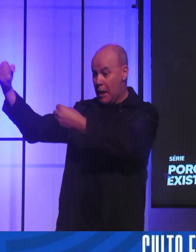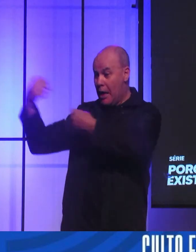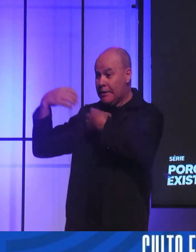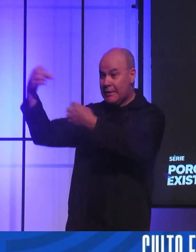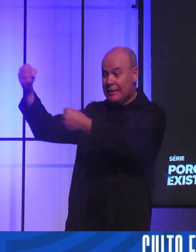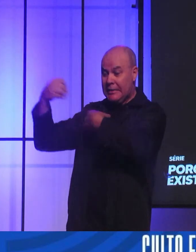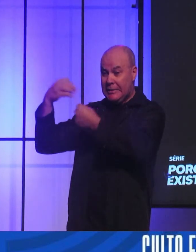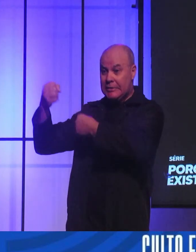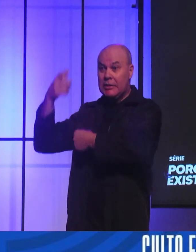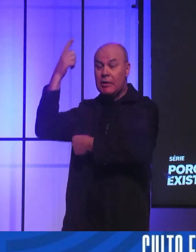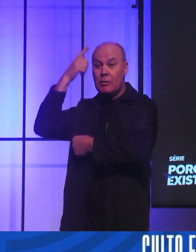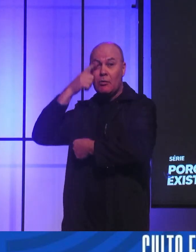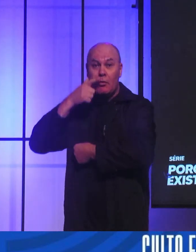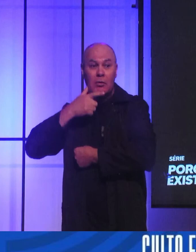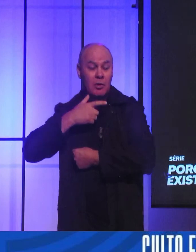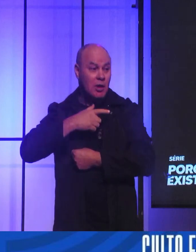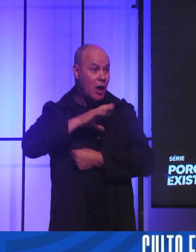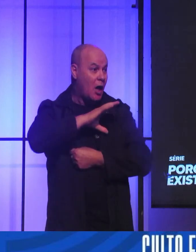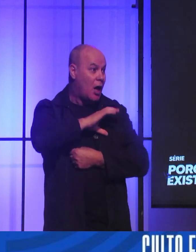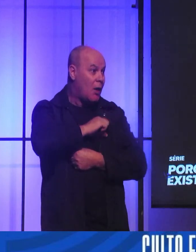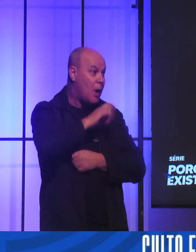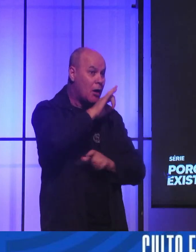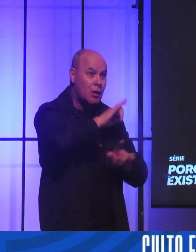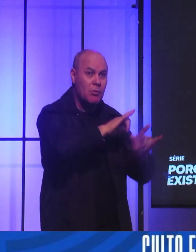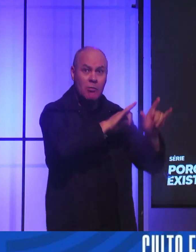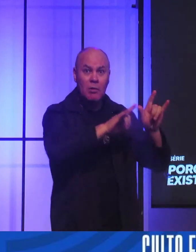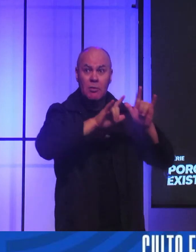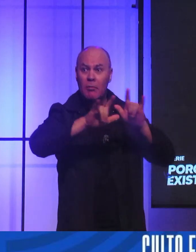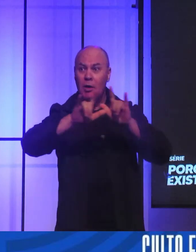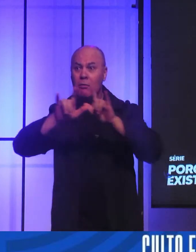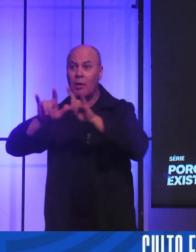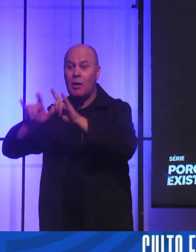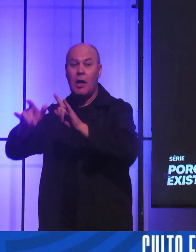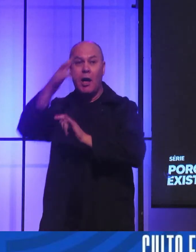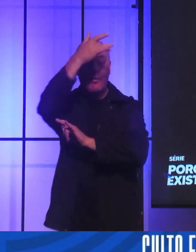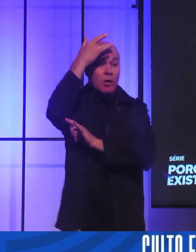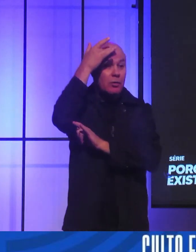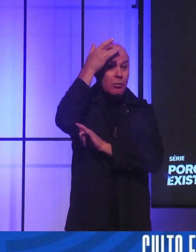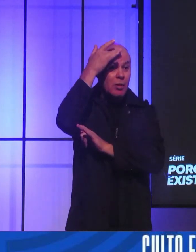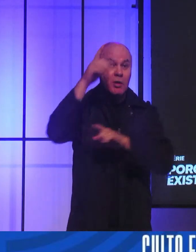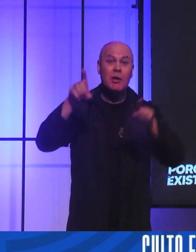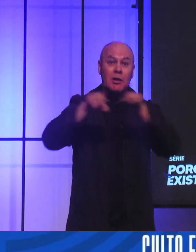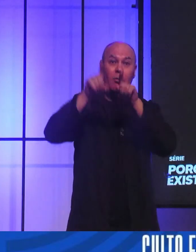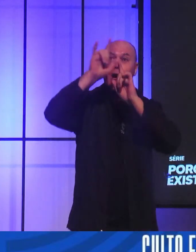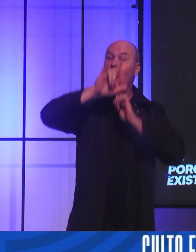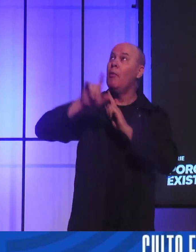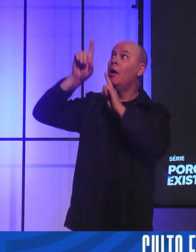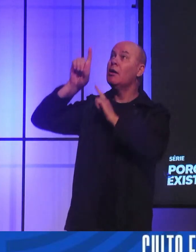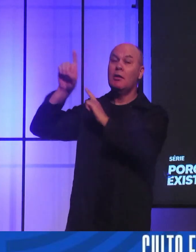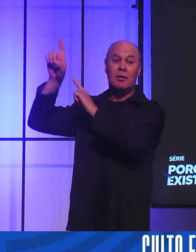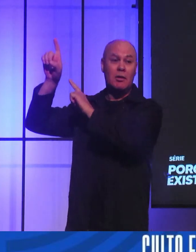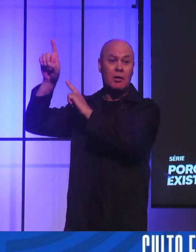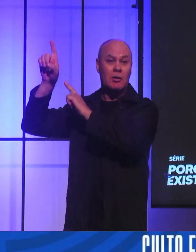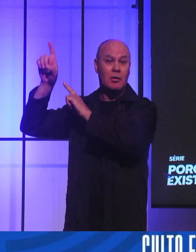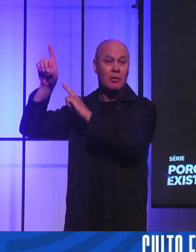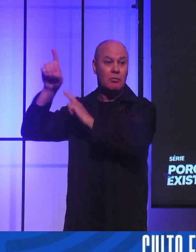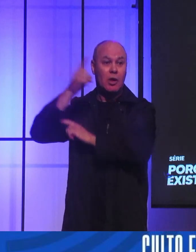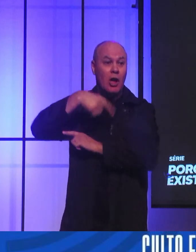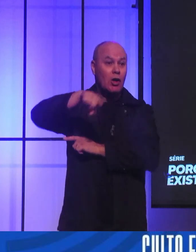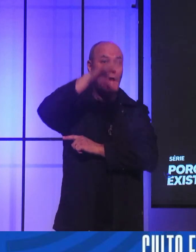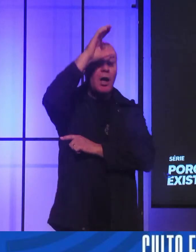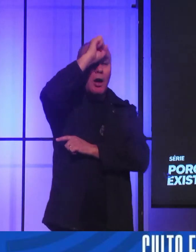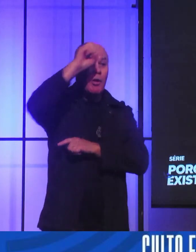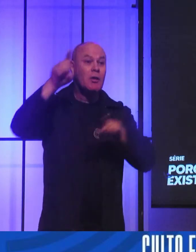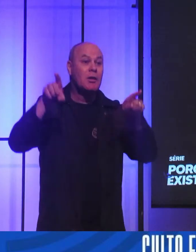dos outros. Amamos a Deus, amamos uns aos outros e compartilhamos o Evangelho, compartilhamos a